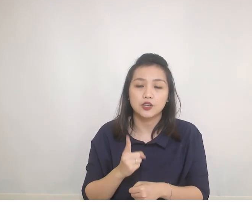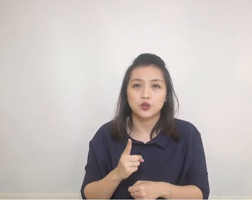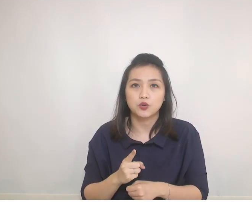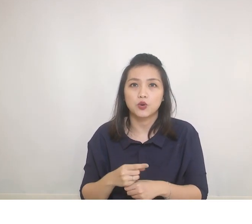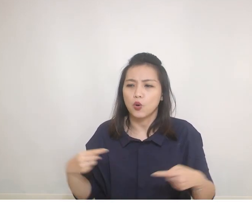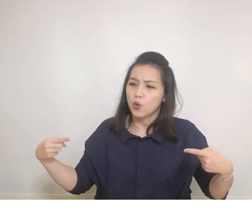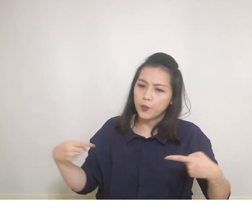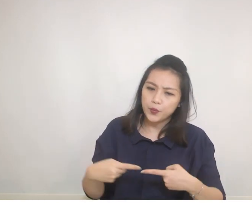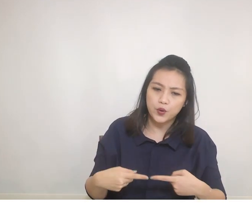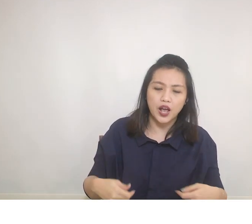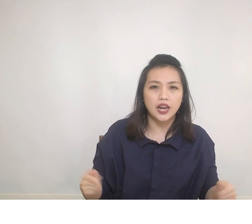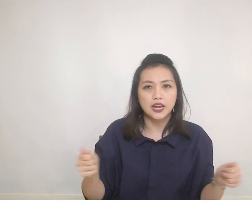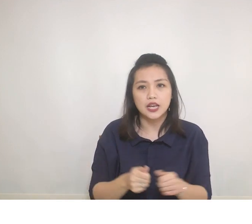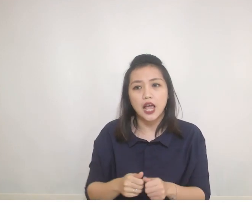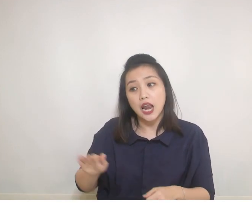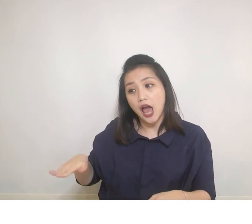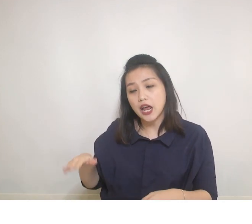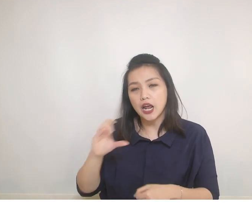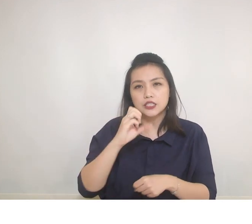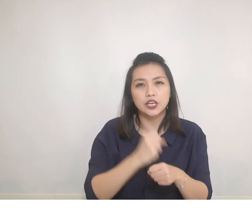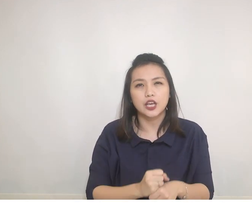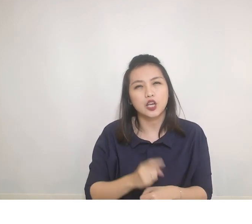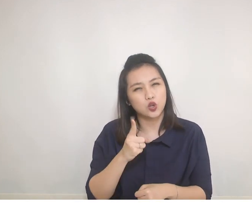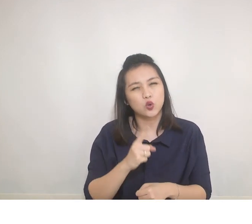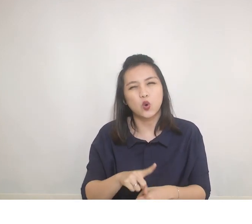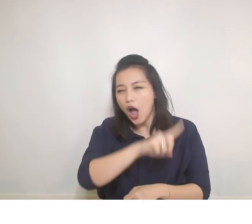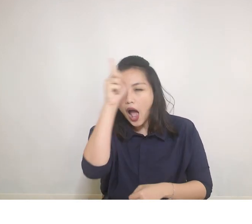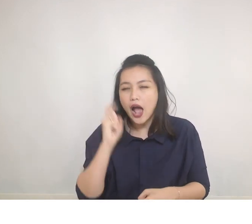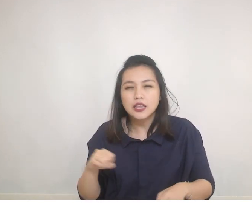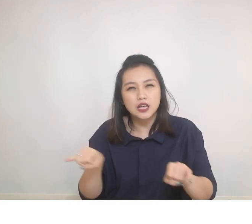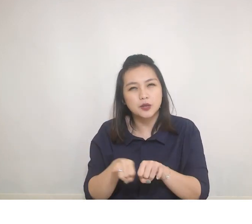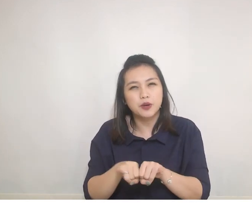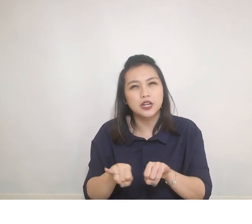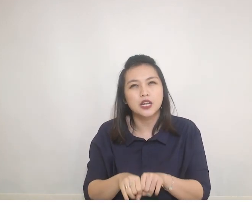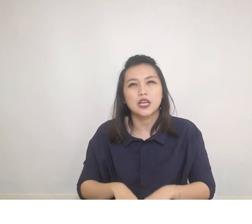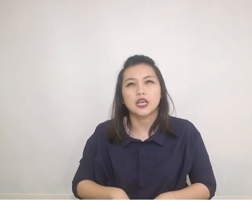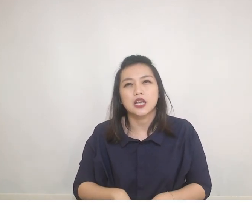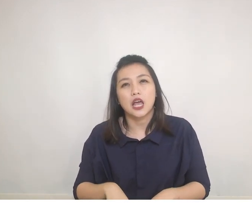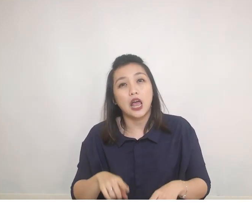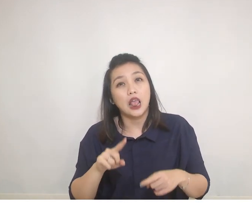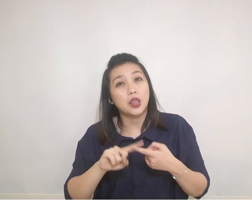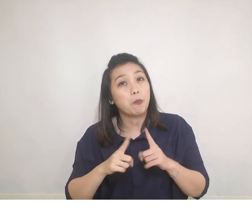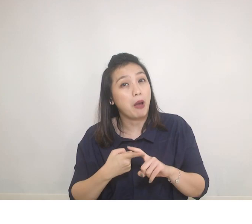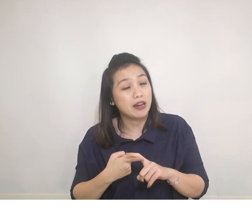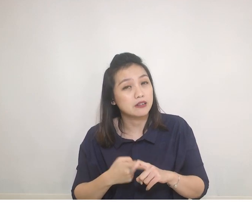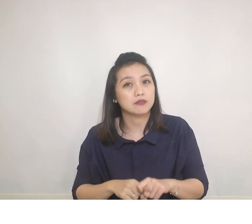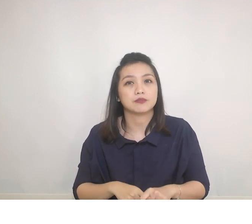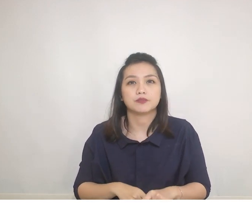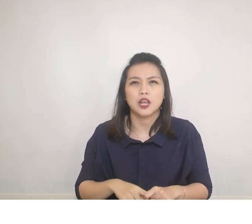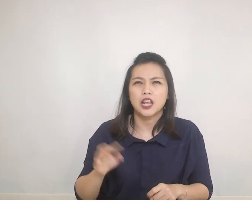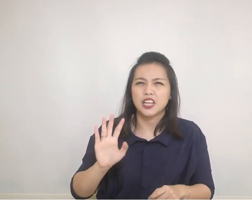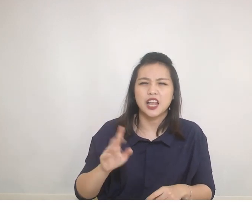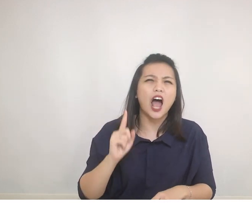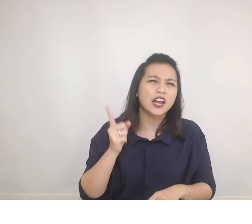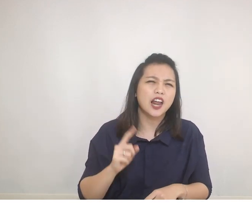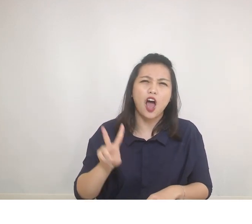untuk benar-benar melakukan kehendak Tuhan, melakukan visi itu menjadi anak visi, kami betul-betul membawa Tuhan itu masuk lebih dalam lagi dalam